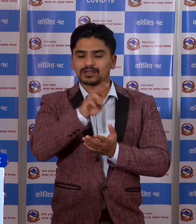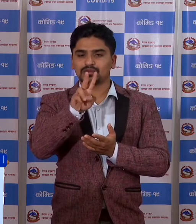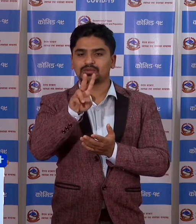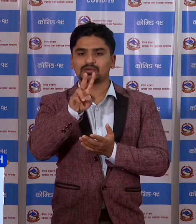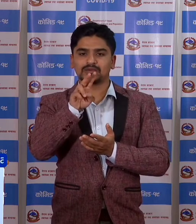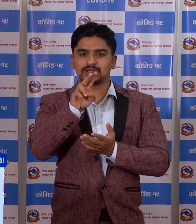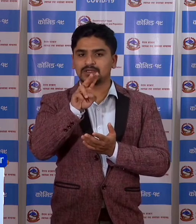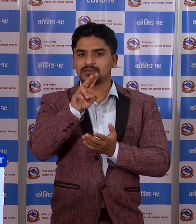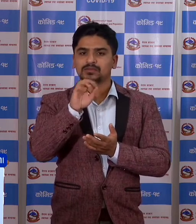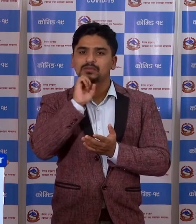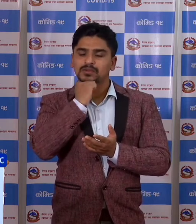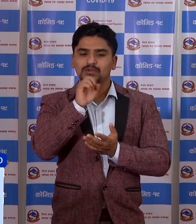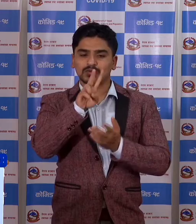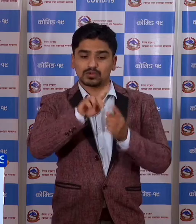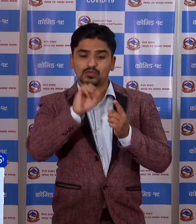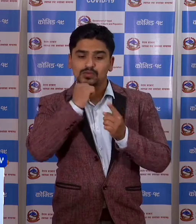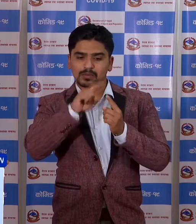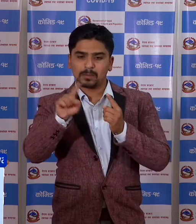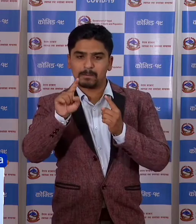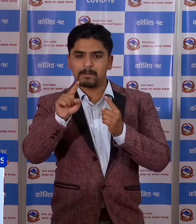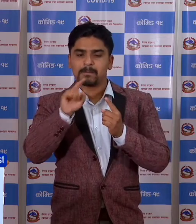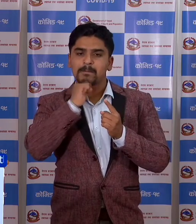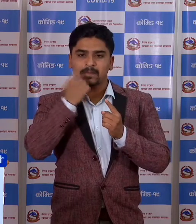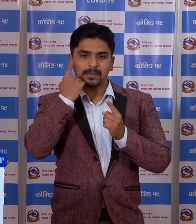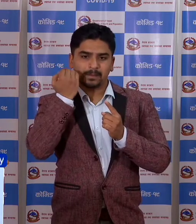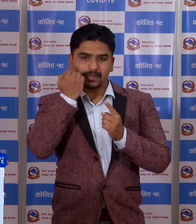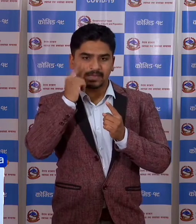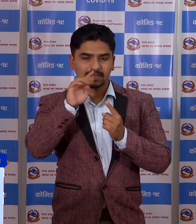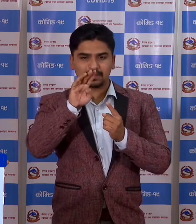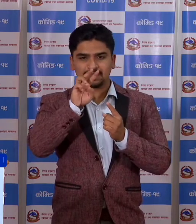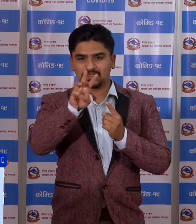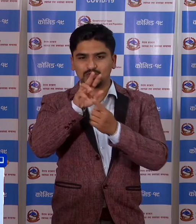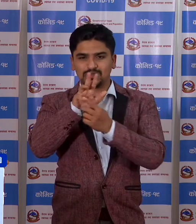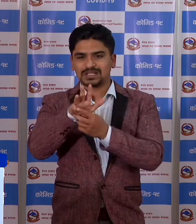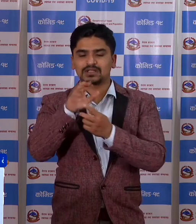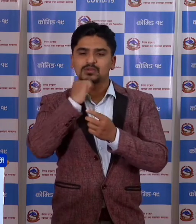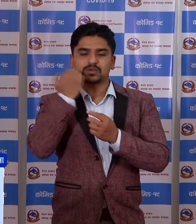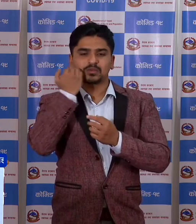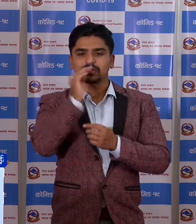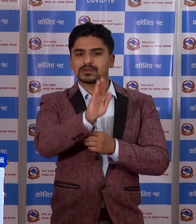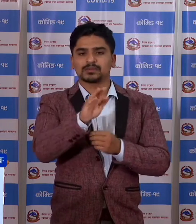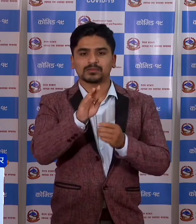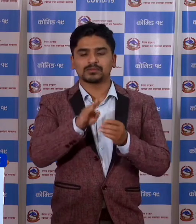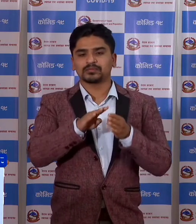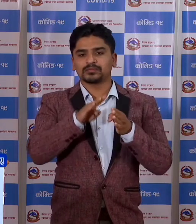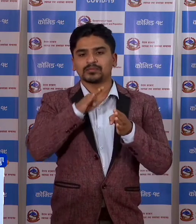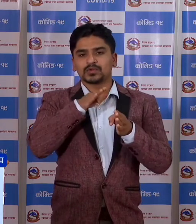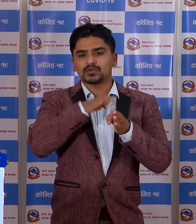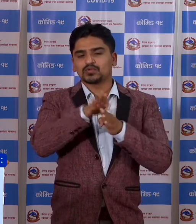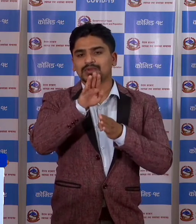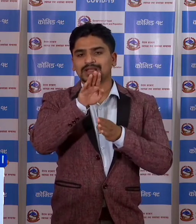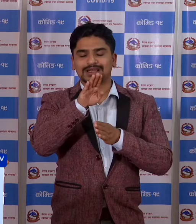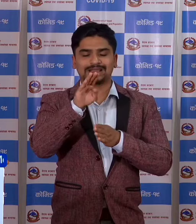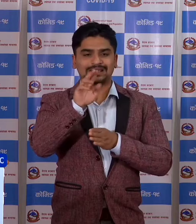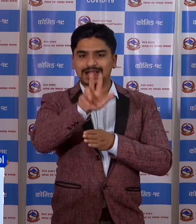र 2 वर्षका बालकदेखि 39 वर्षका पुरुषसम्मका व्यक्तिहरू हुनुहुन्छ। जुम्ला हिमाका